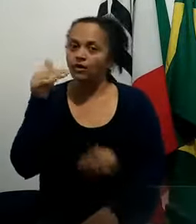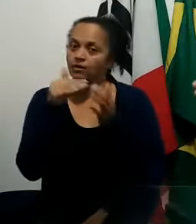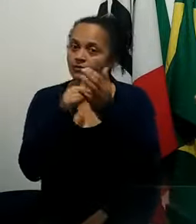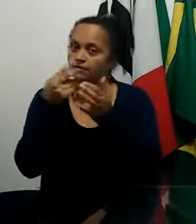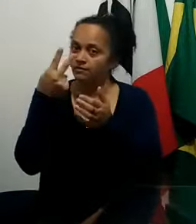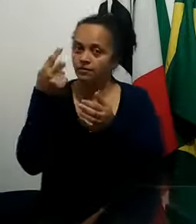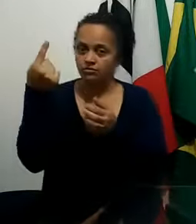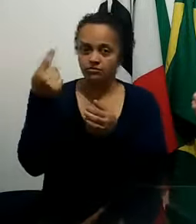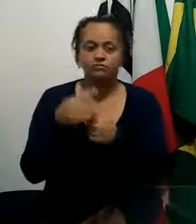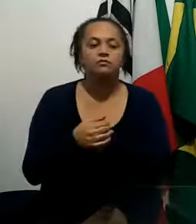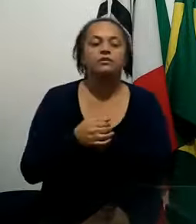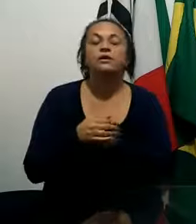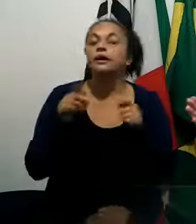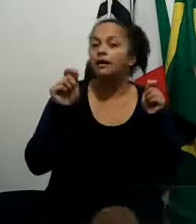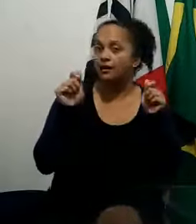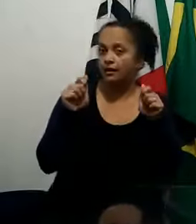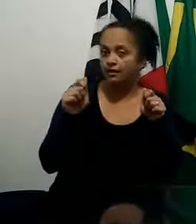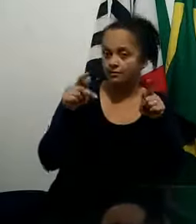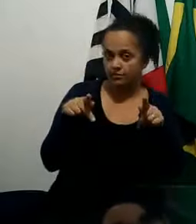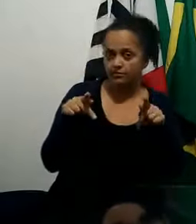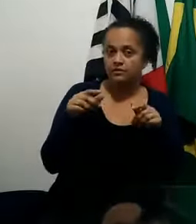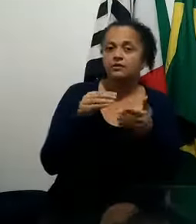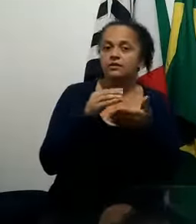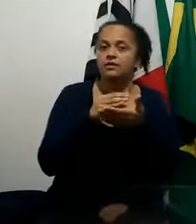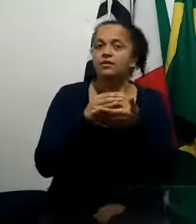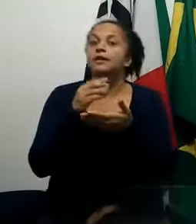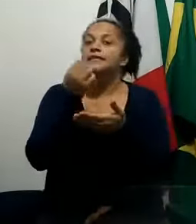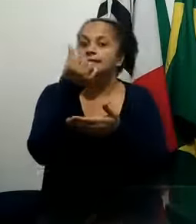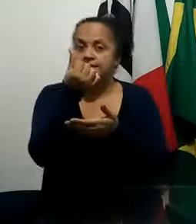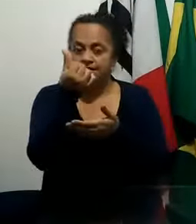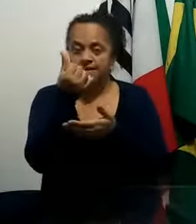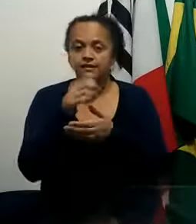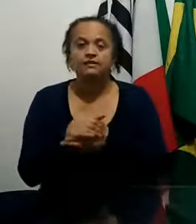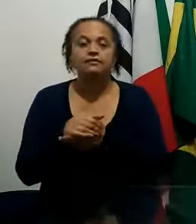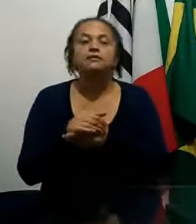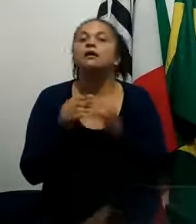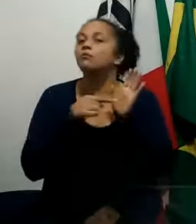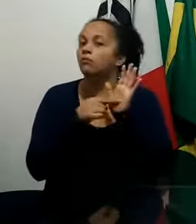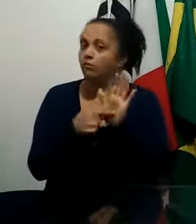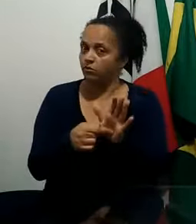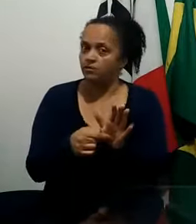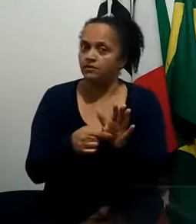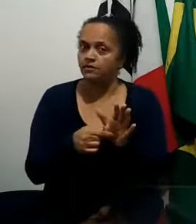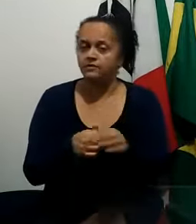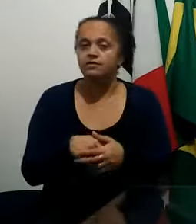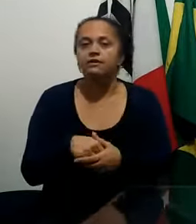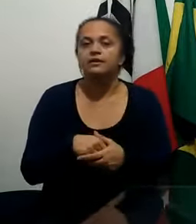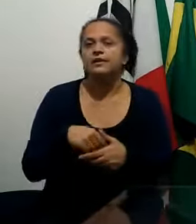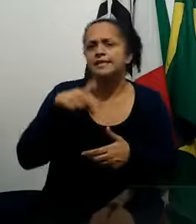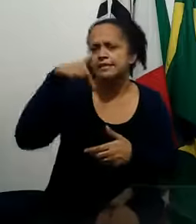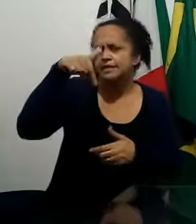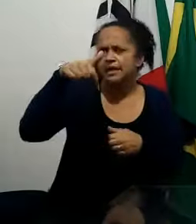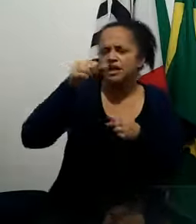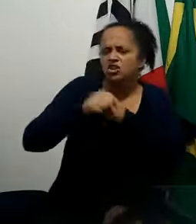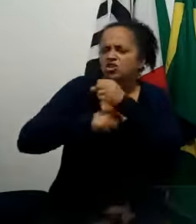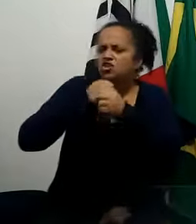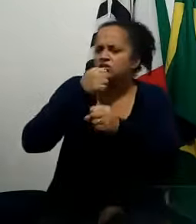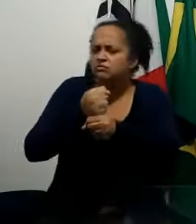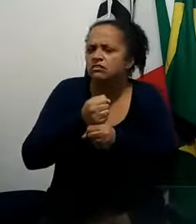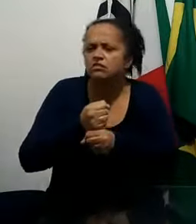o 18 deixa claro, esse período vai durar 7 anos. Os primeiros 3 anos e meio,